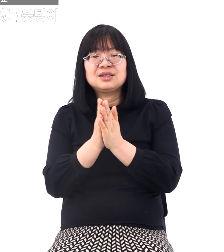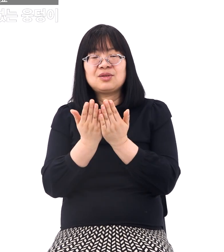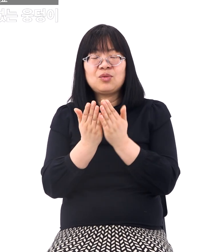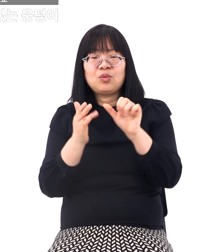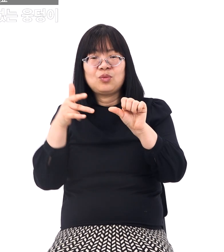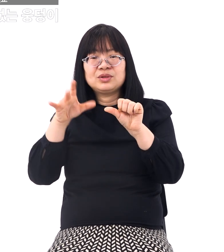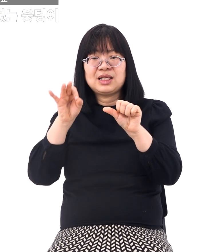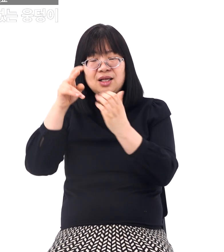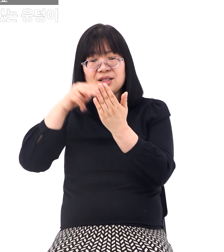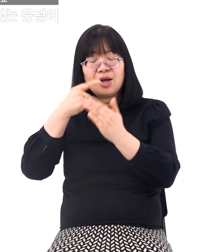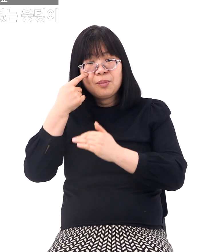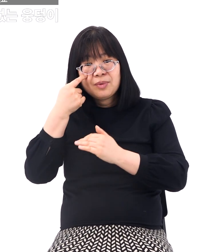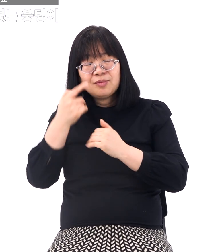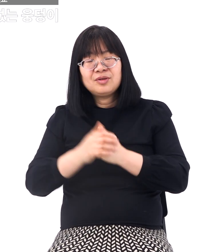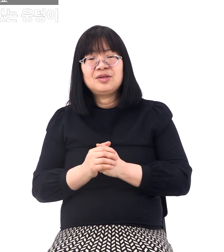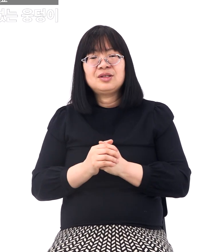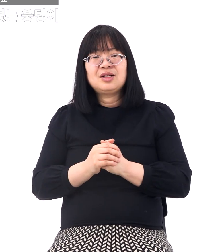보면